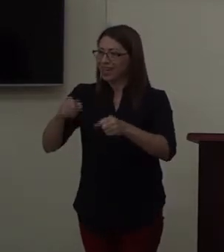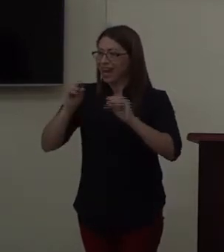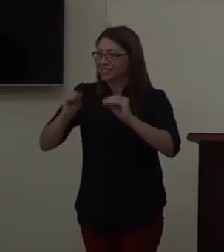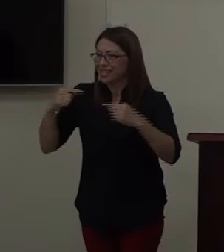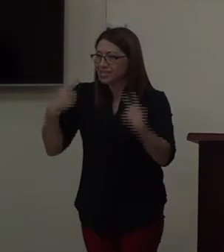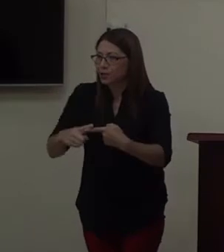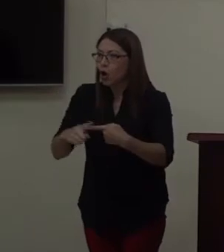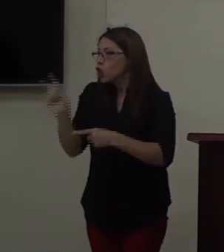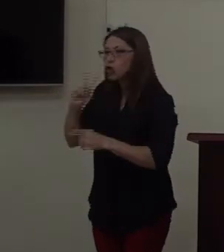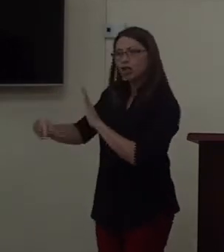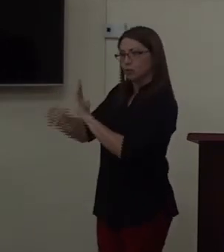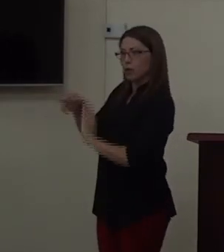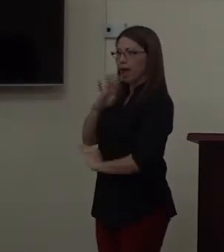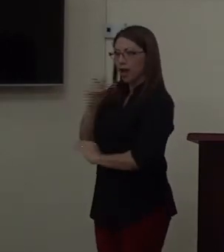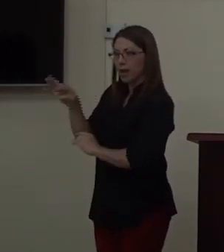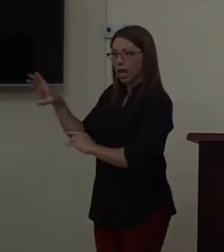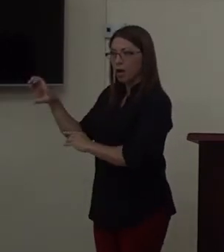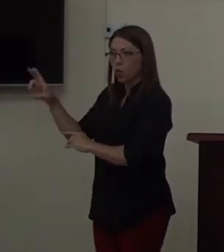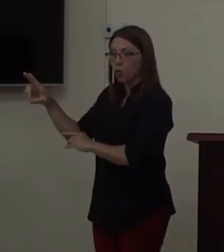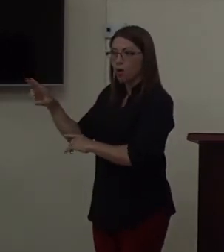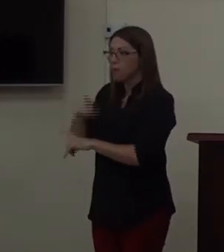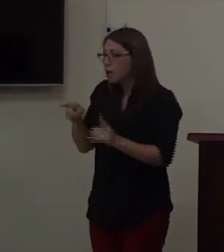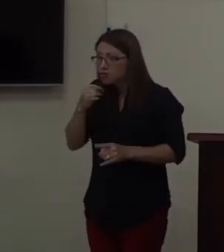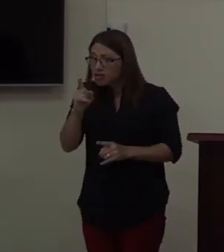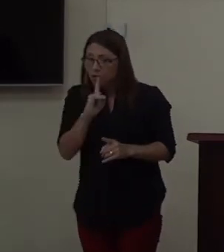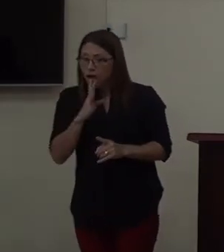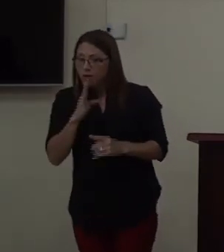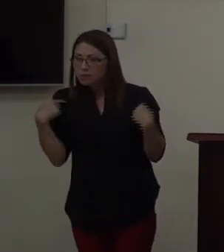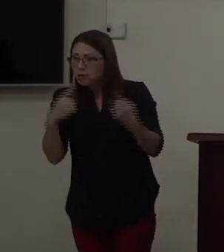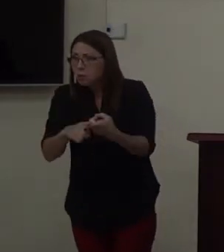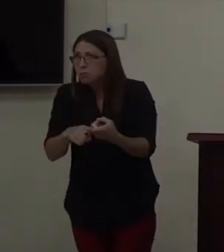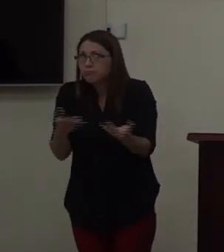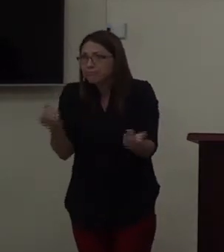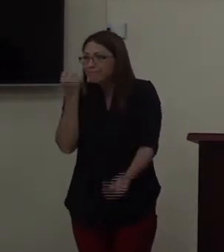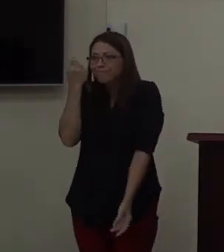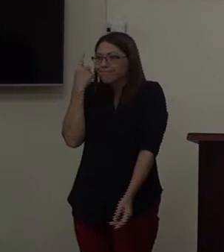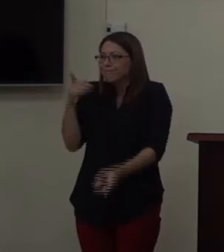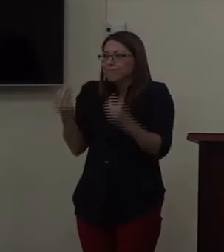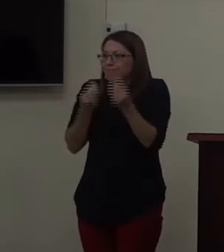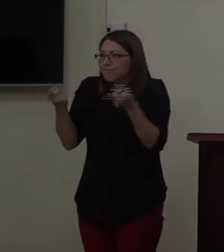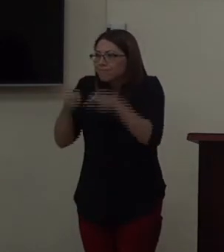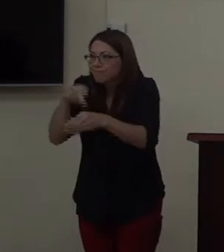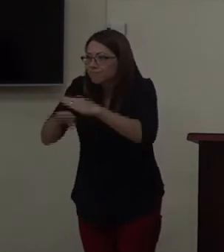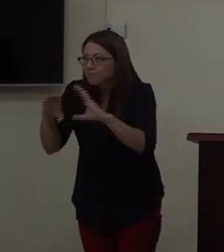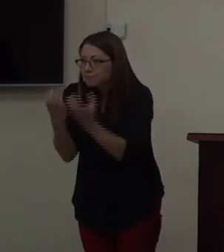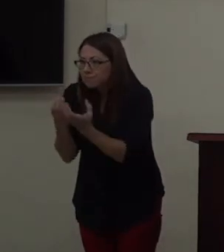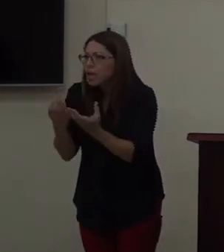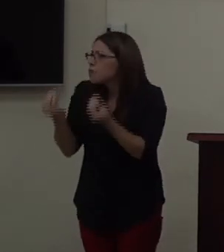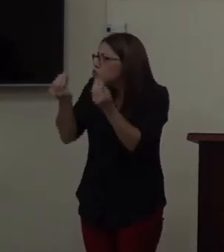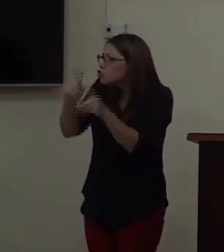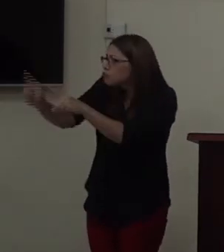el que no hablaba español simplemente no entendía lo que estaba pasando en la clase. Y los testimonios son muy, muy contundentes a